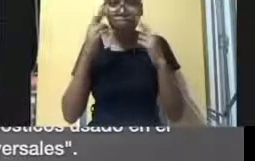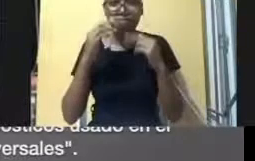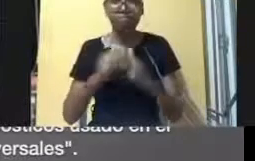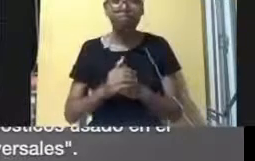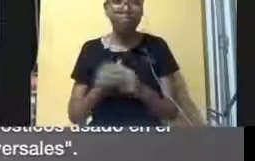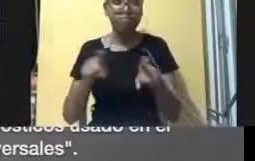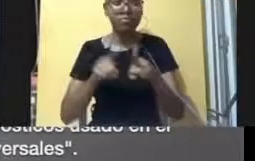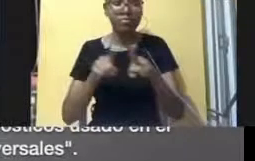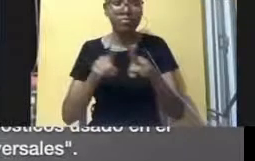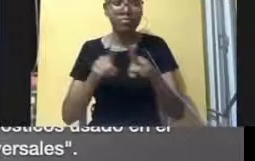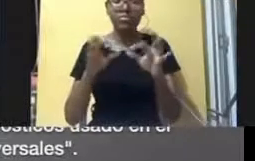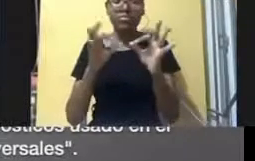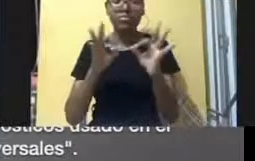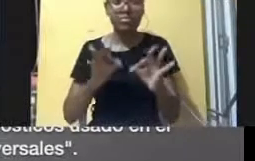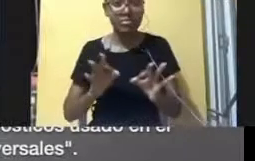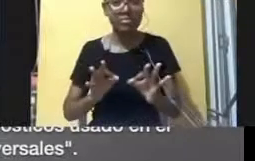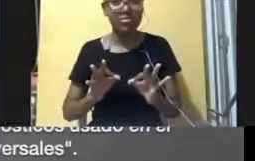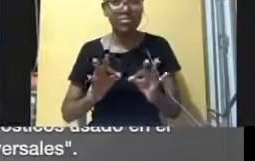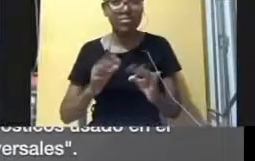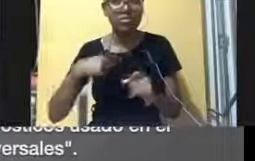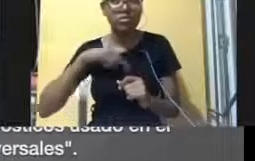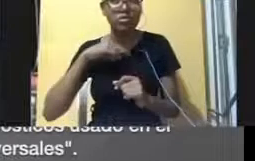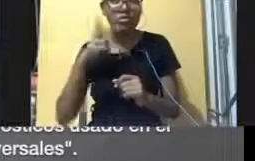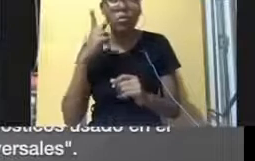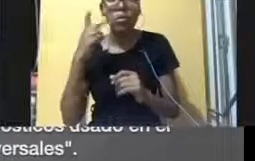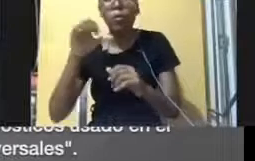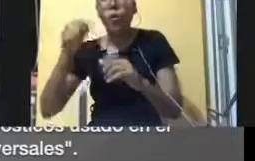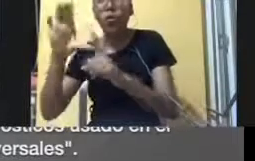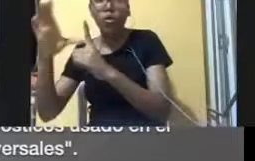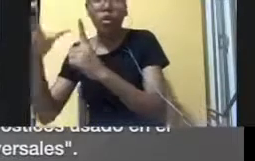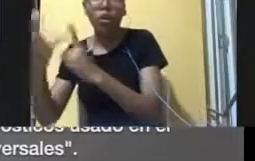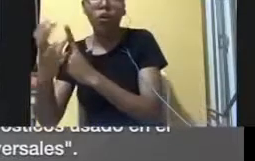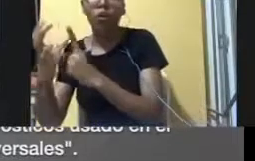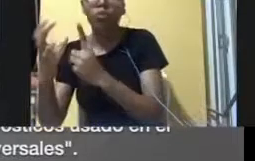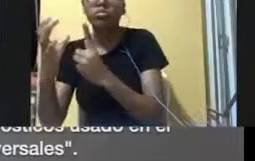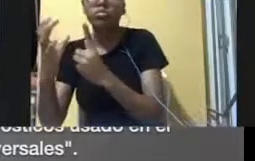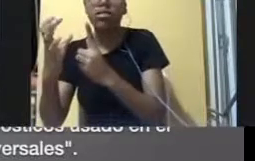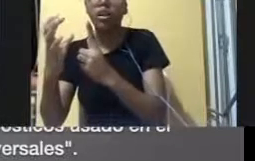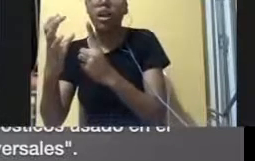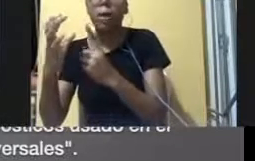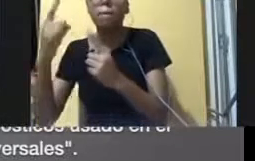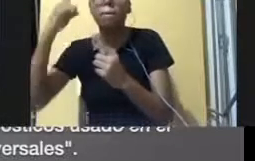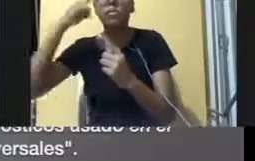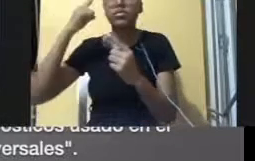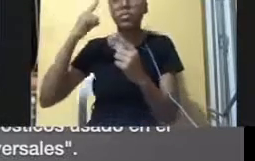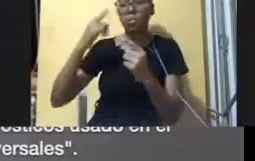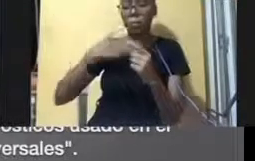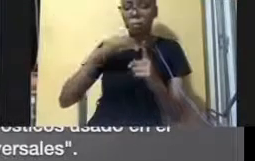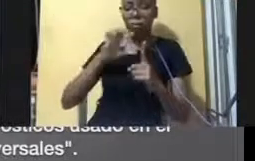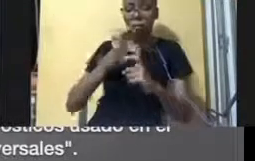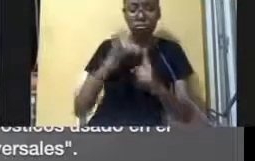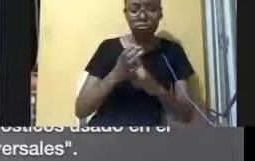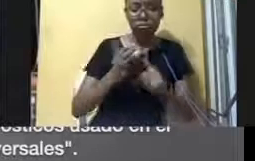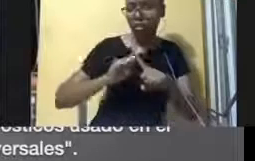propios contextos culturales, tendemos a ver las cosas a través de esos filtros. En este sentido, mente